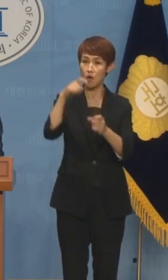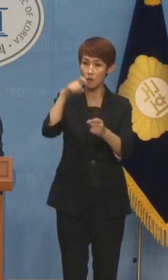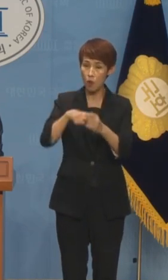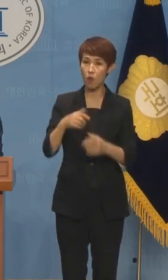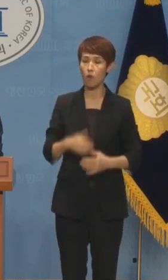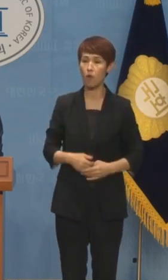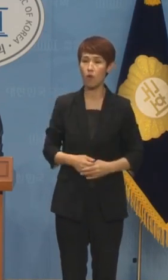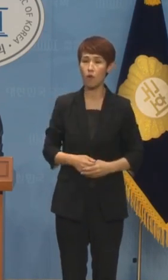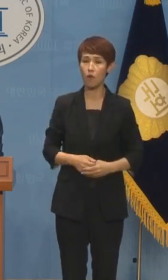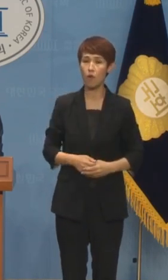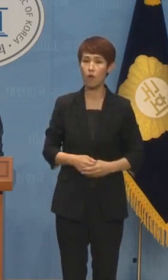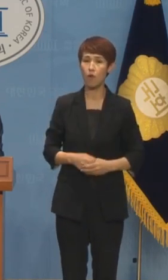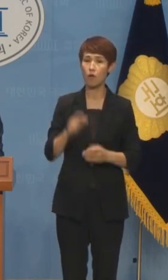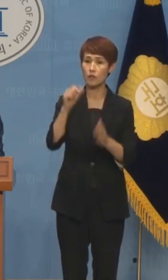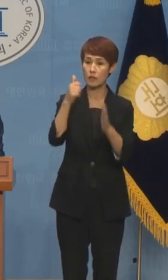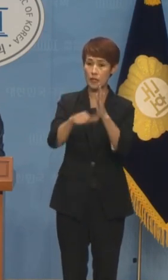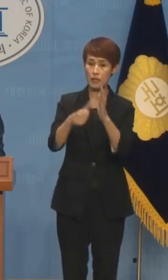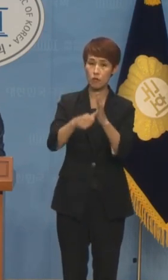예산을 썼습니다.